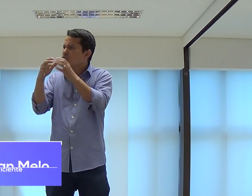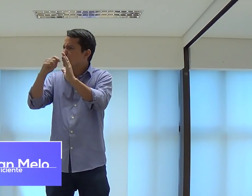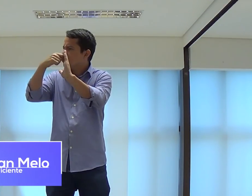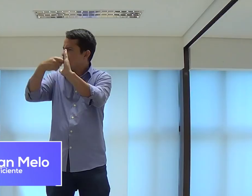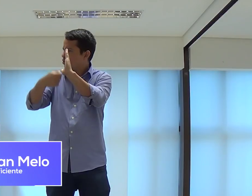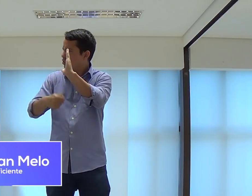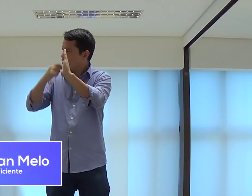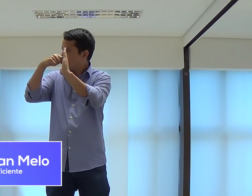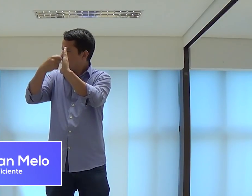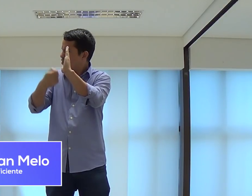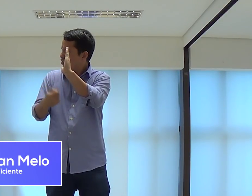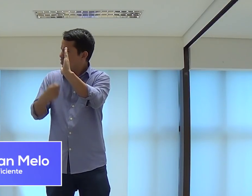acho,